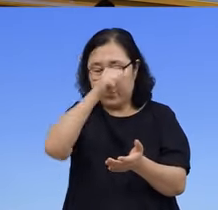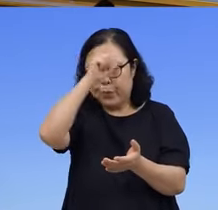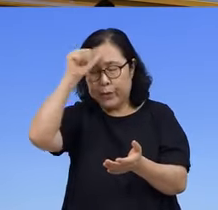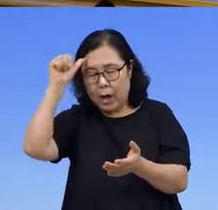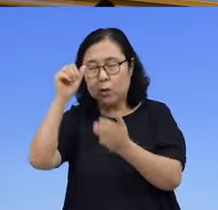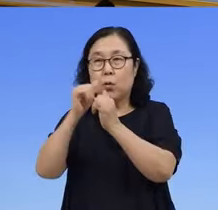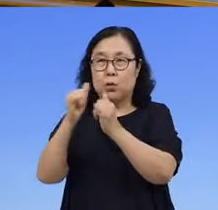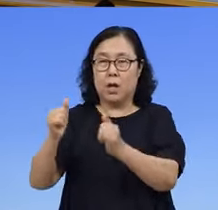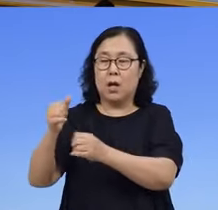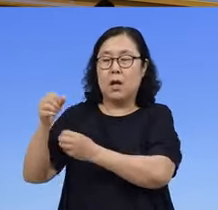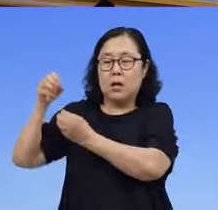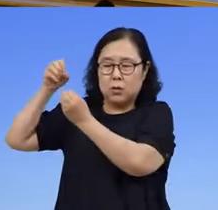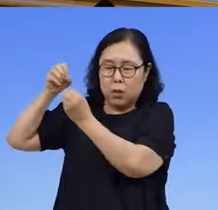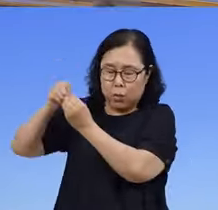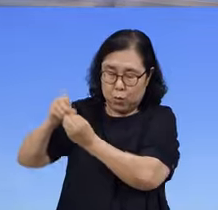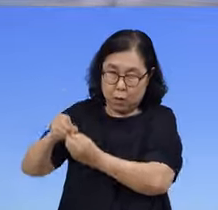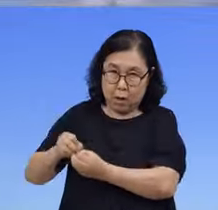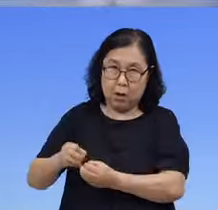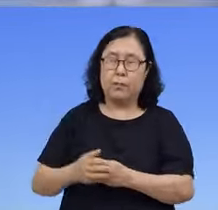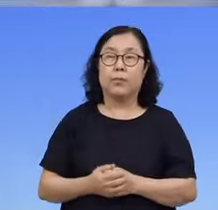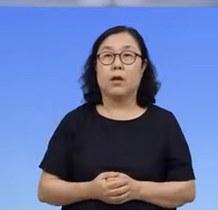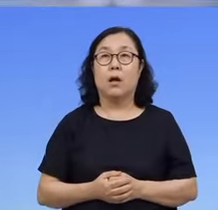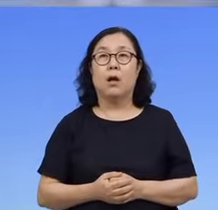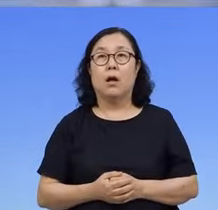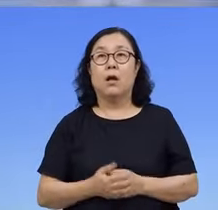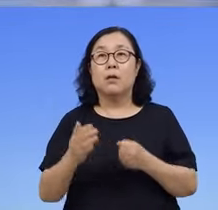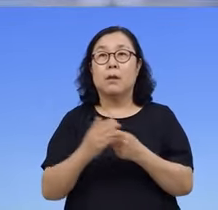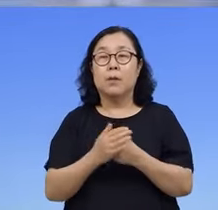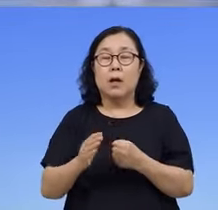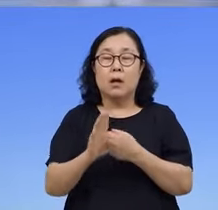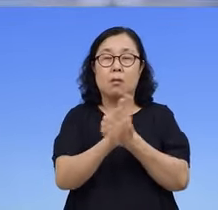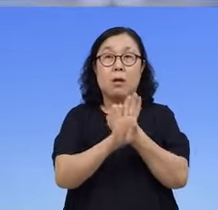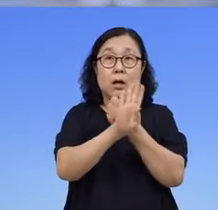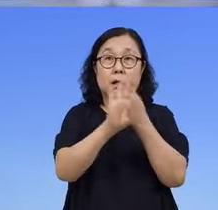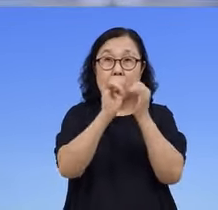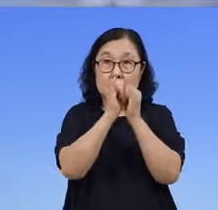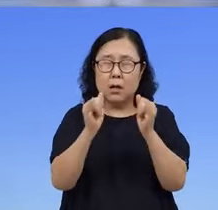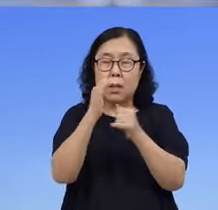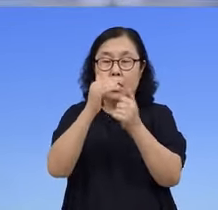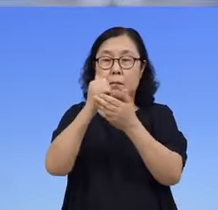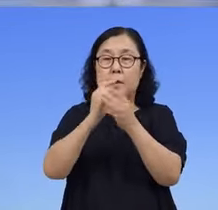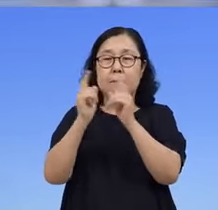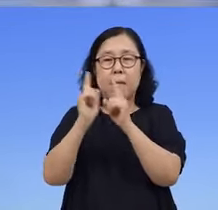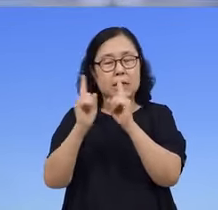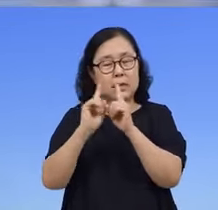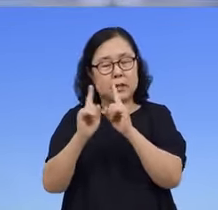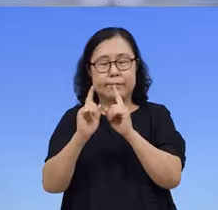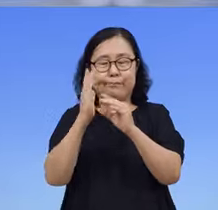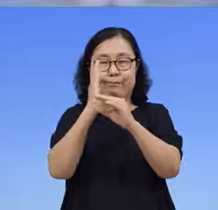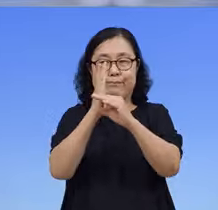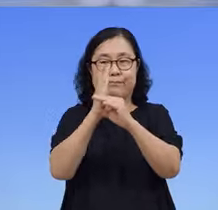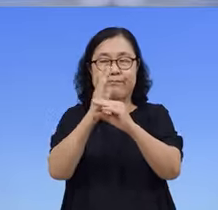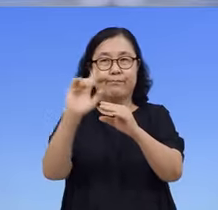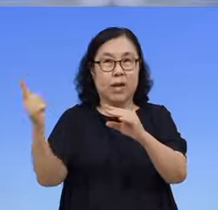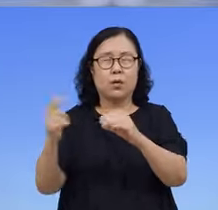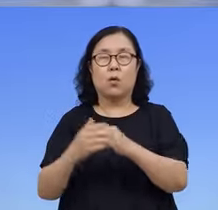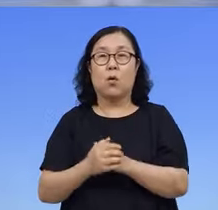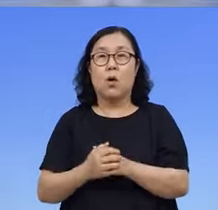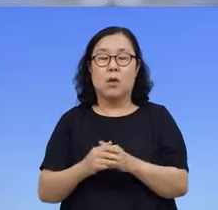장로들의 전통이라는 겁니다. 그러니까 지금 바리새인들이 하나님의 말씀을 기준으로 삼는 게